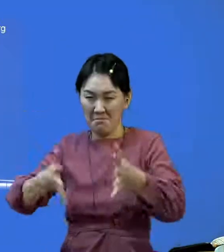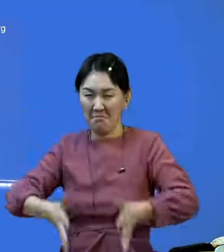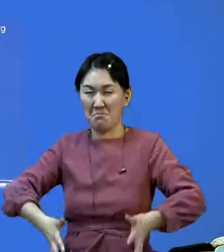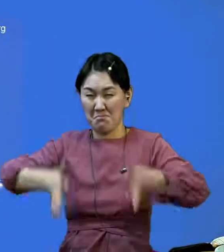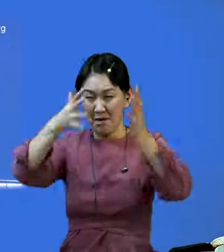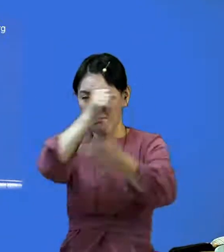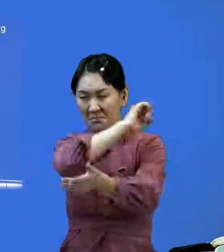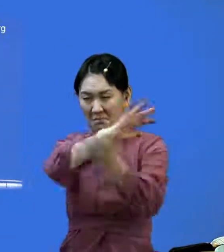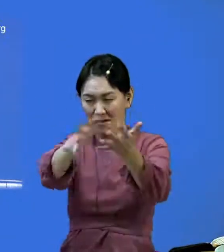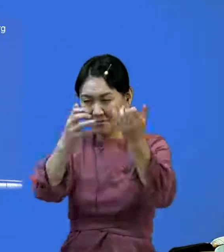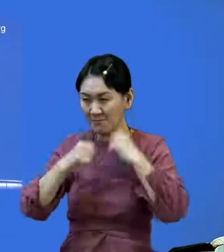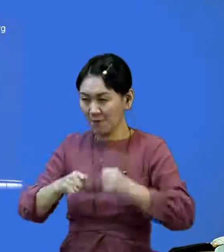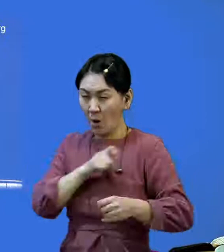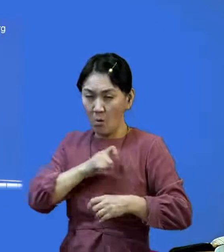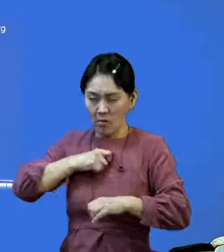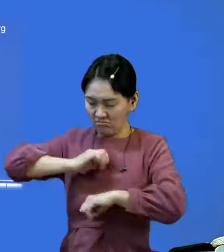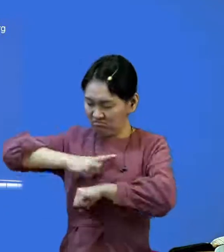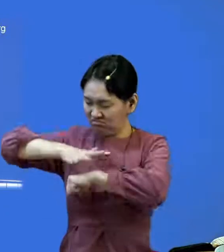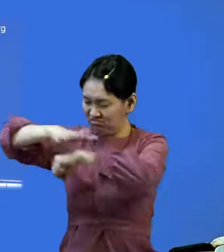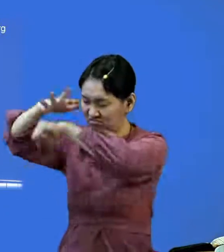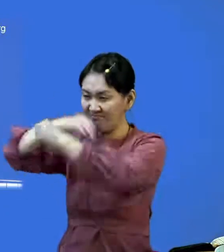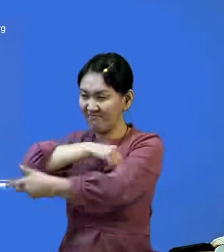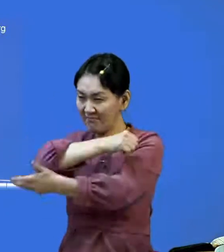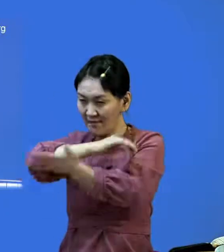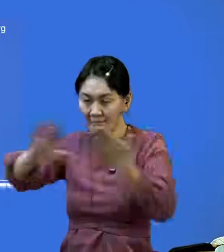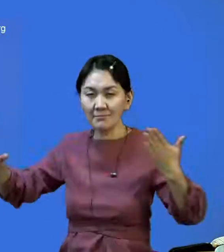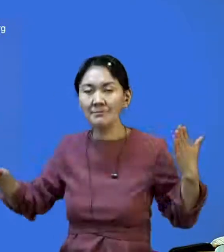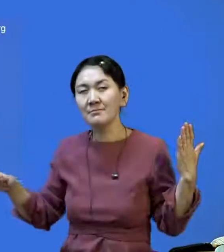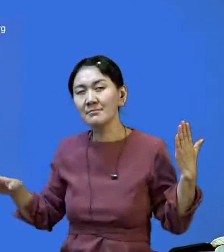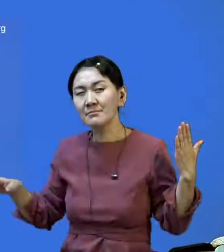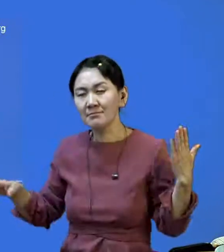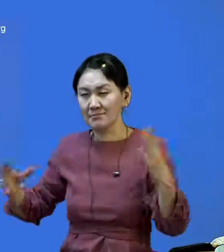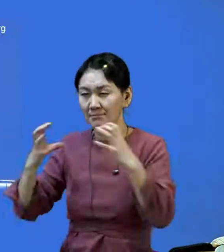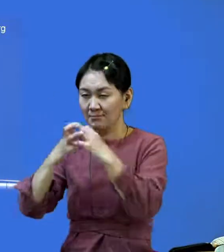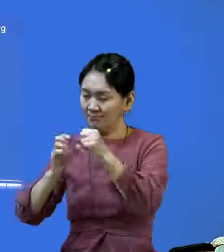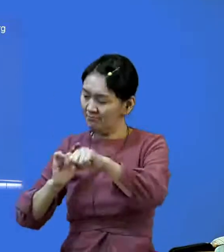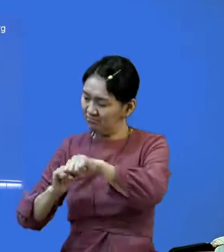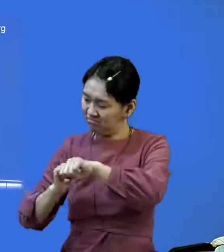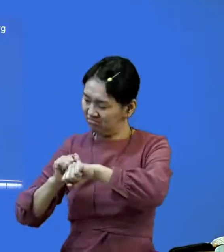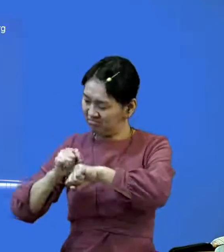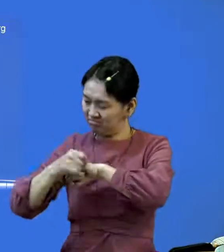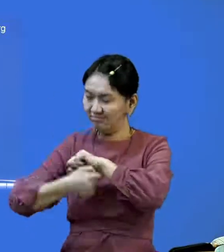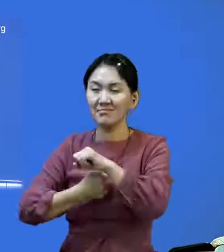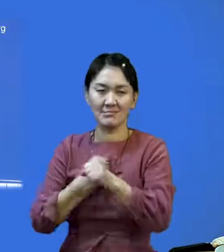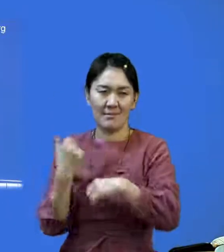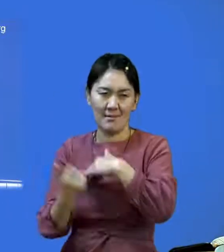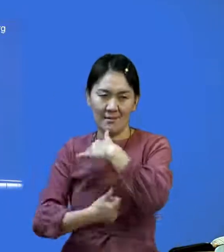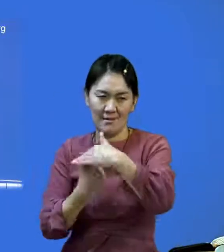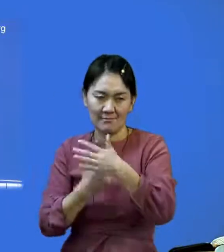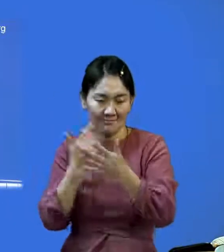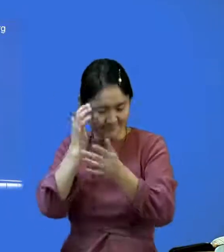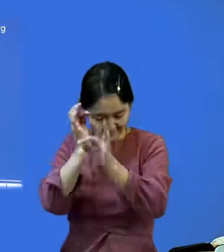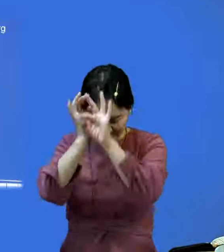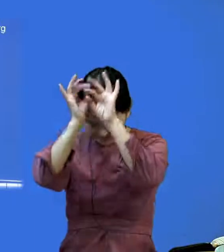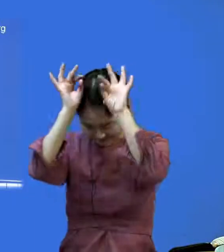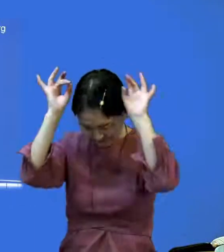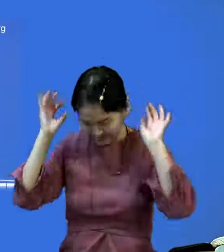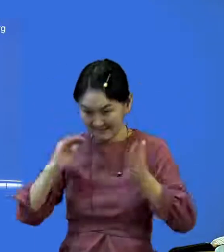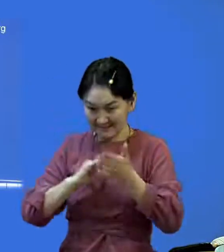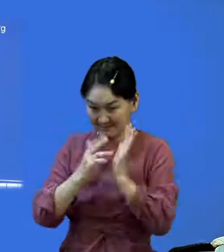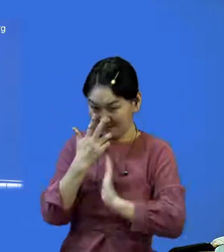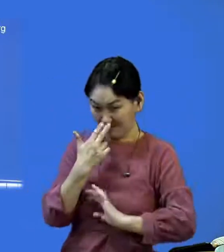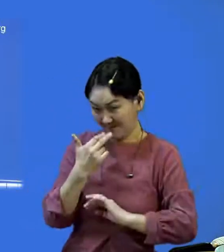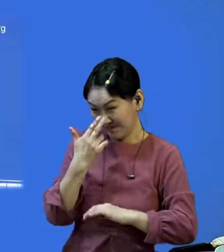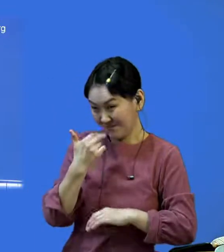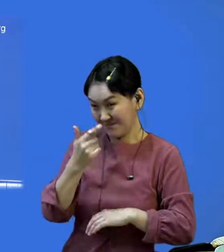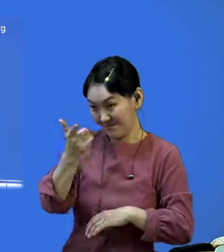Тэгээ хувийн нэг жижиг онгоц авъя. Тэгээд зөвхөн дэлхийд аяар гоё ган аялье. Энэ зүсэн бүрийн төлөвлөгөө гаргаж болохоор байгаа ч